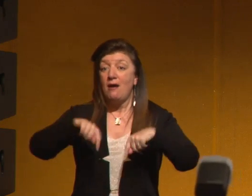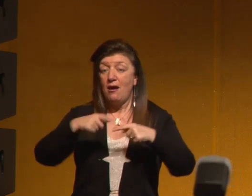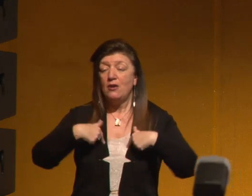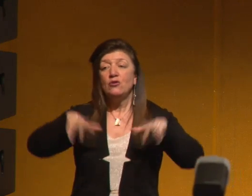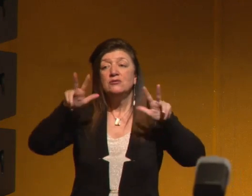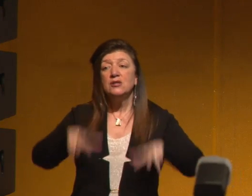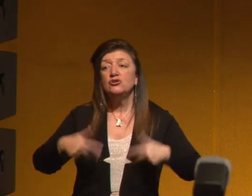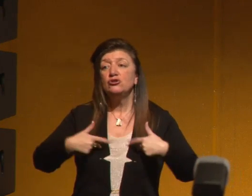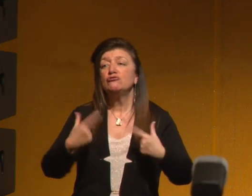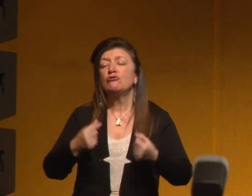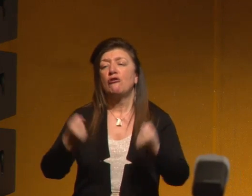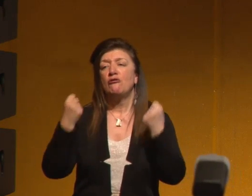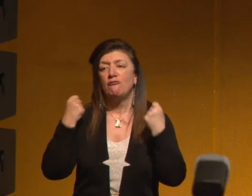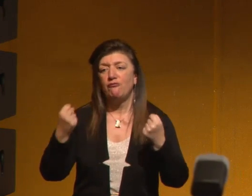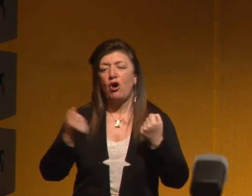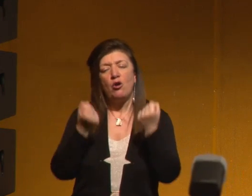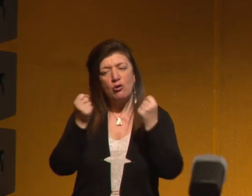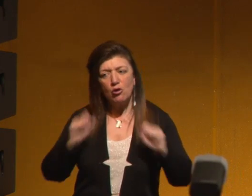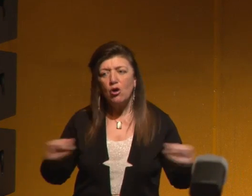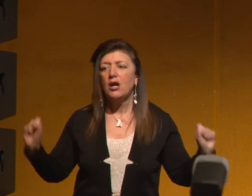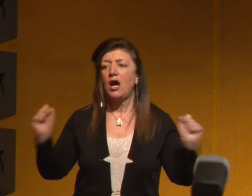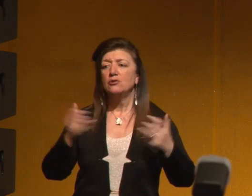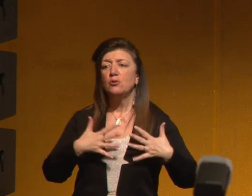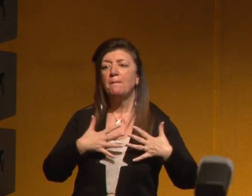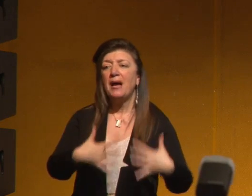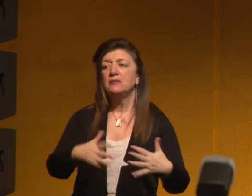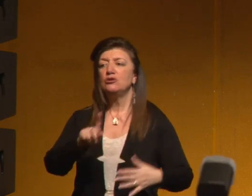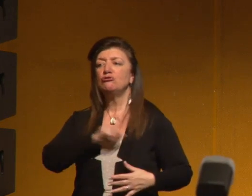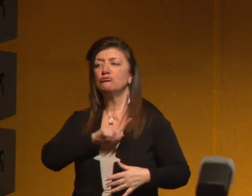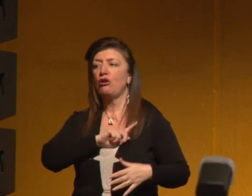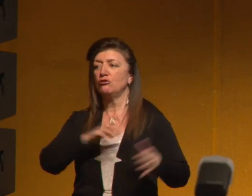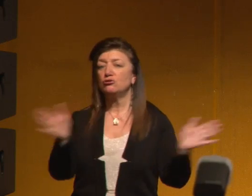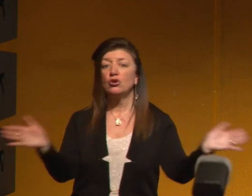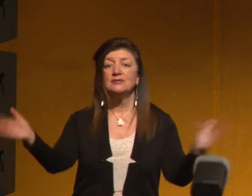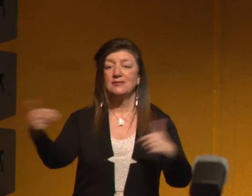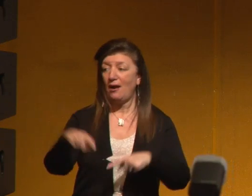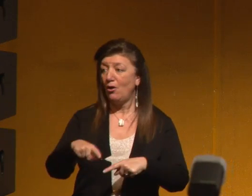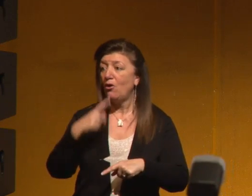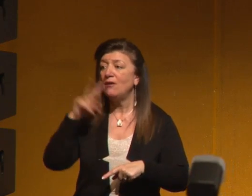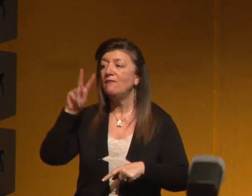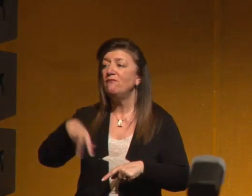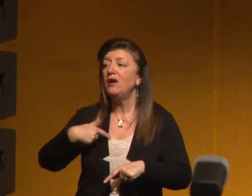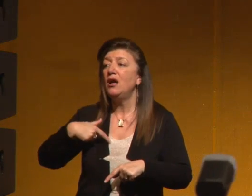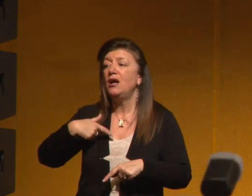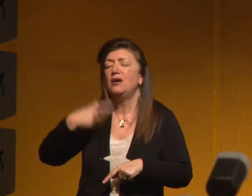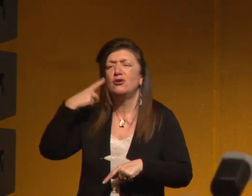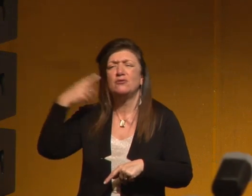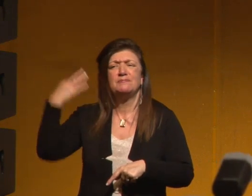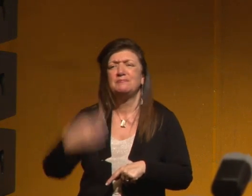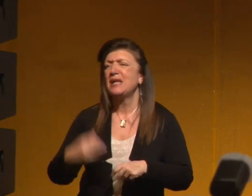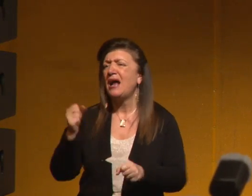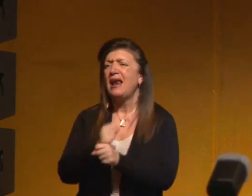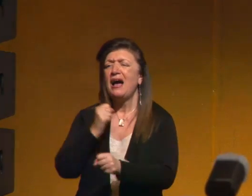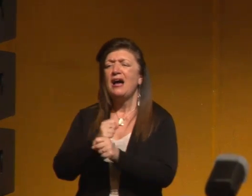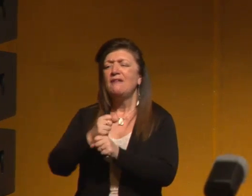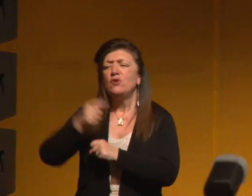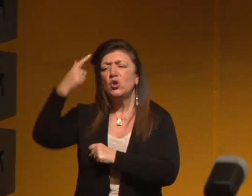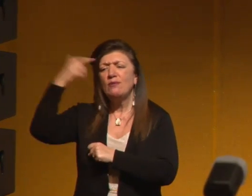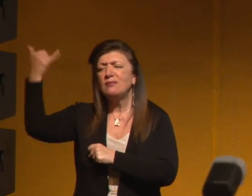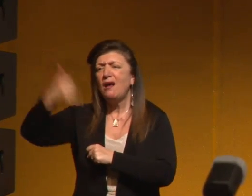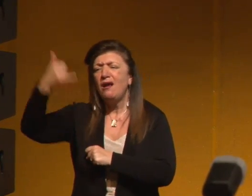passione il nostro salone perché siamo convinti che il lavoro intellettuale consente di muoversi in un campo sia